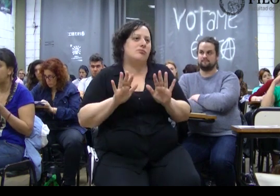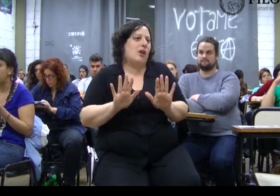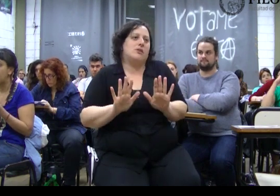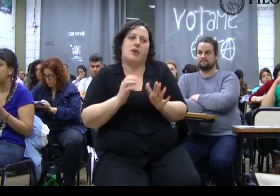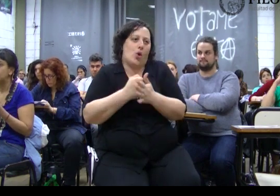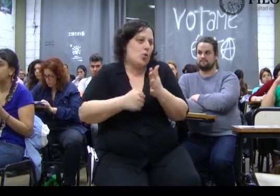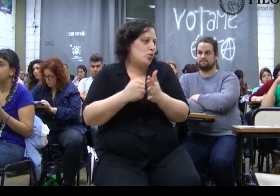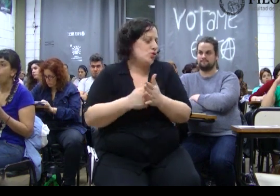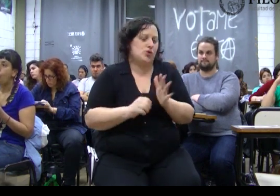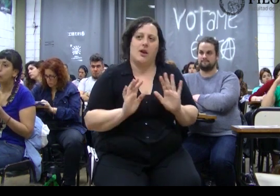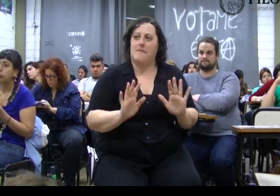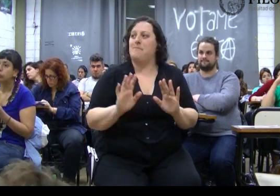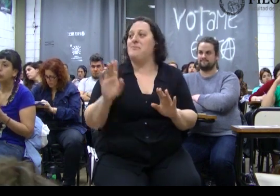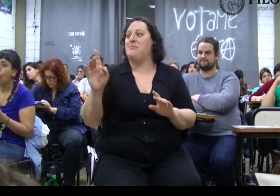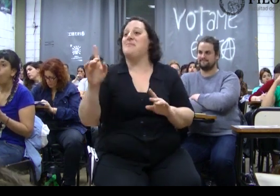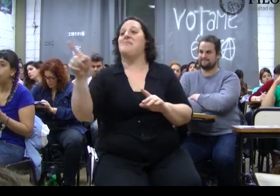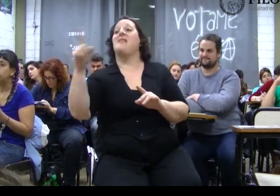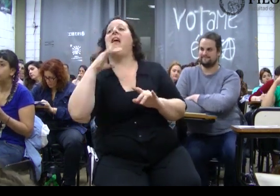sí.